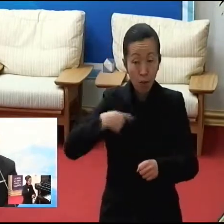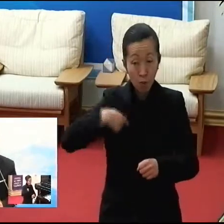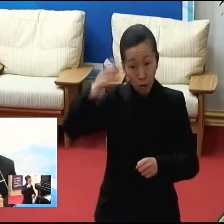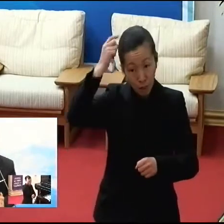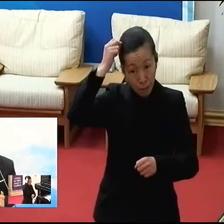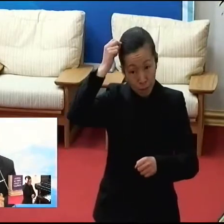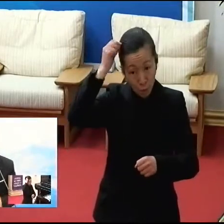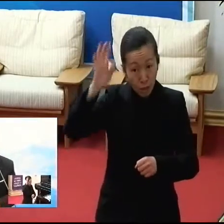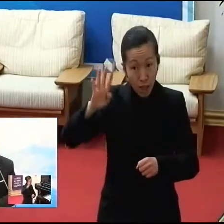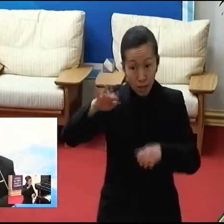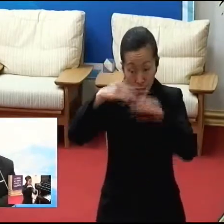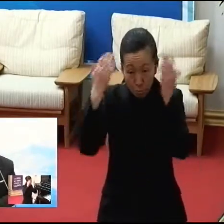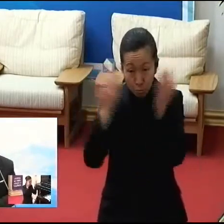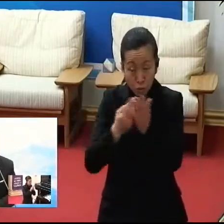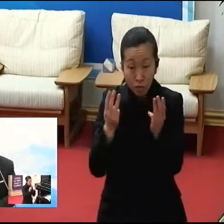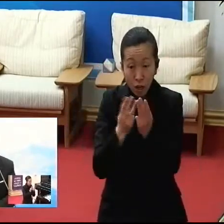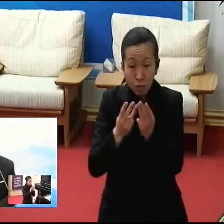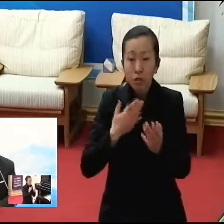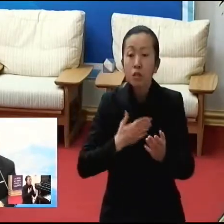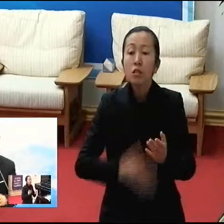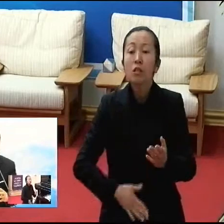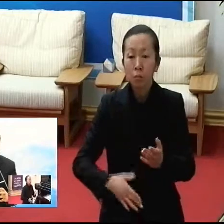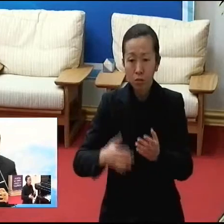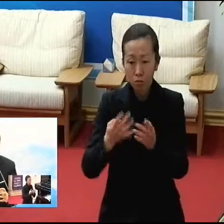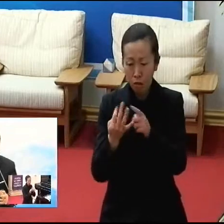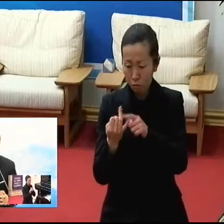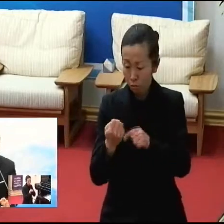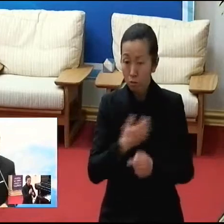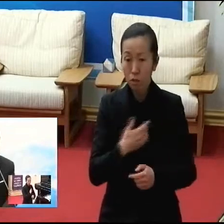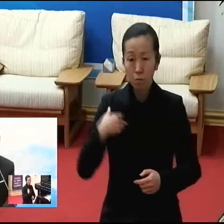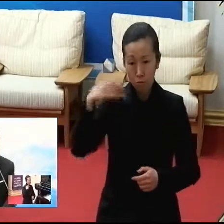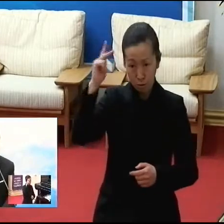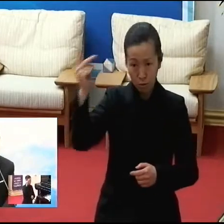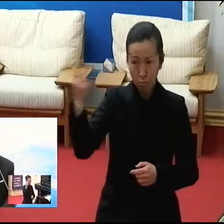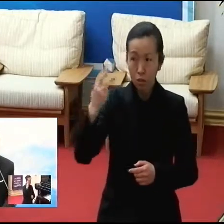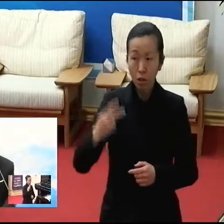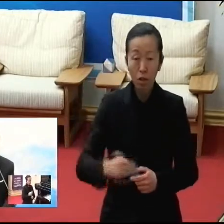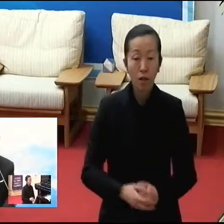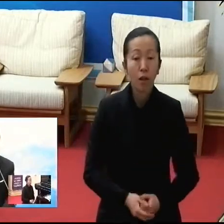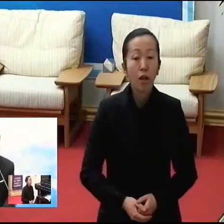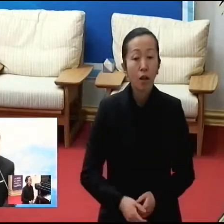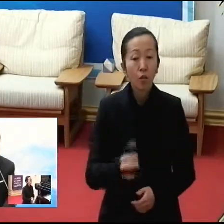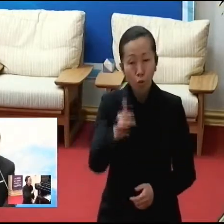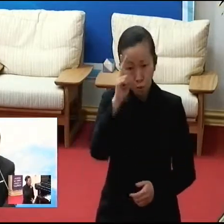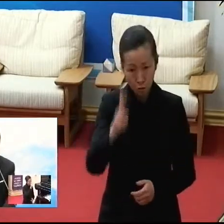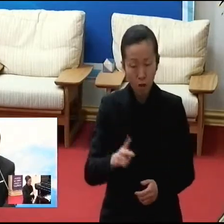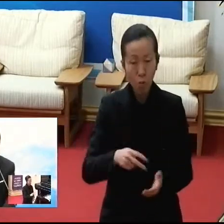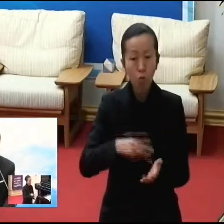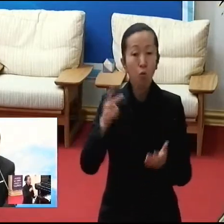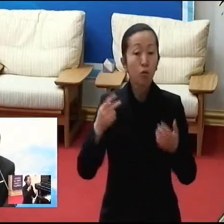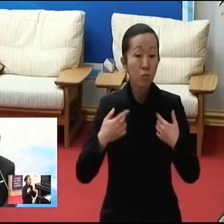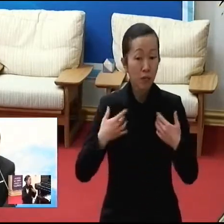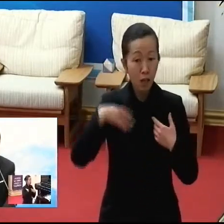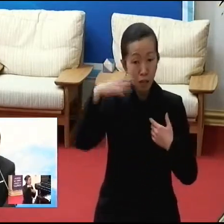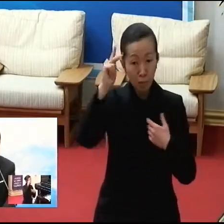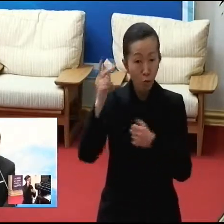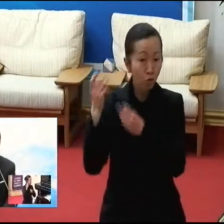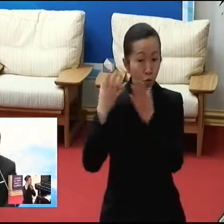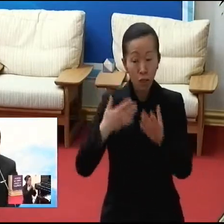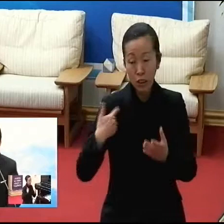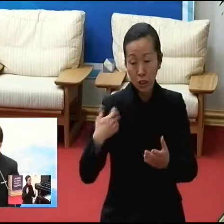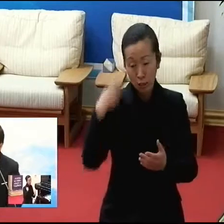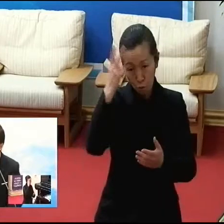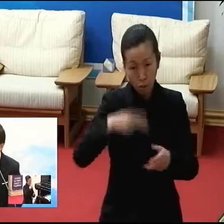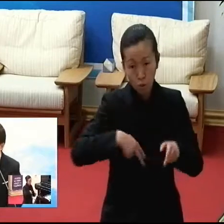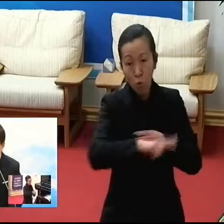예, 이 엄청난 하나님을 그 하나님의 축복을 모르도록 놓치게 하는 것입니다. このようなおびただし神の祝福を知らないよう